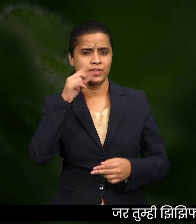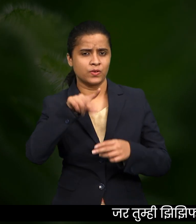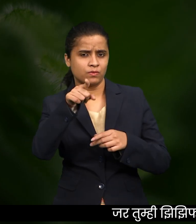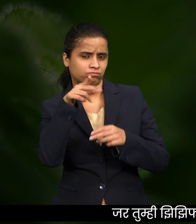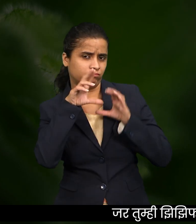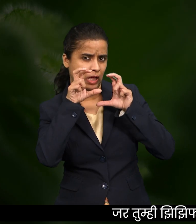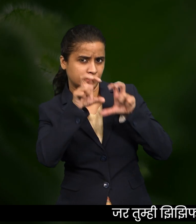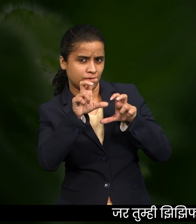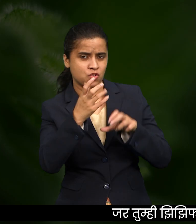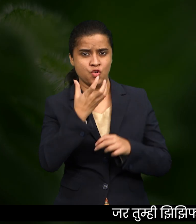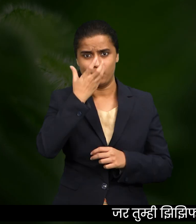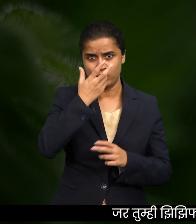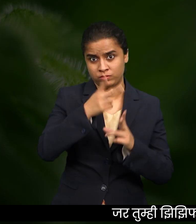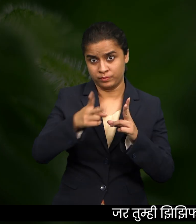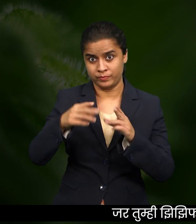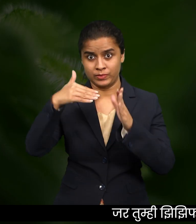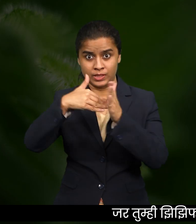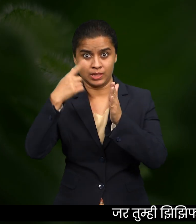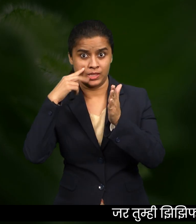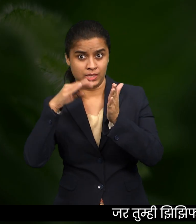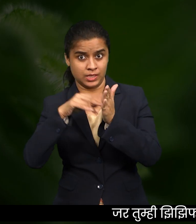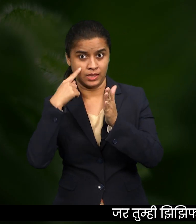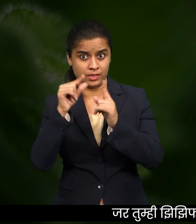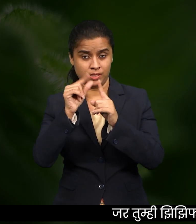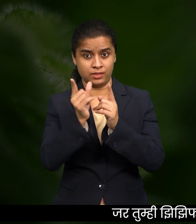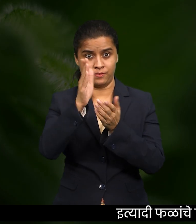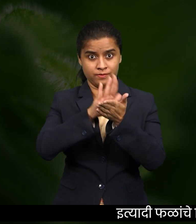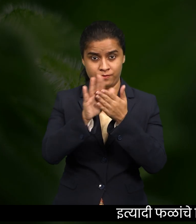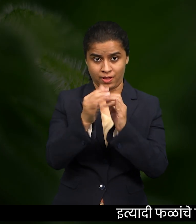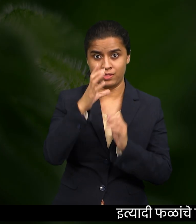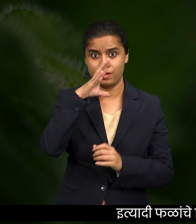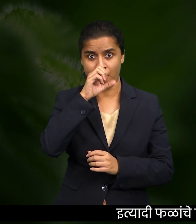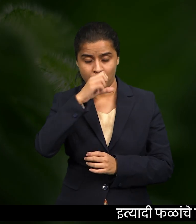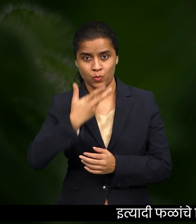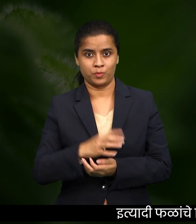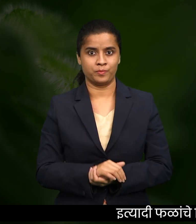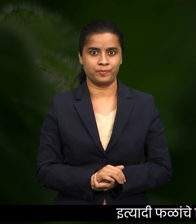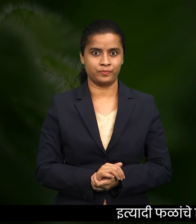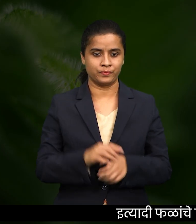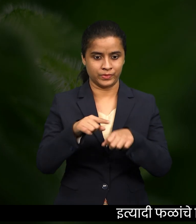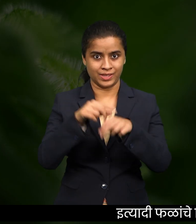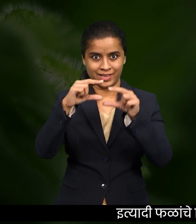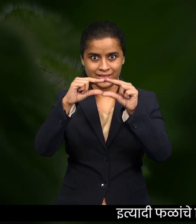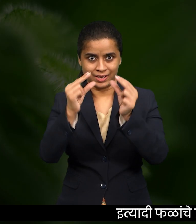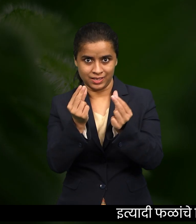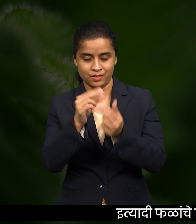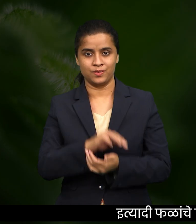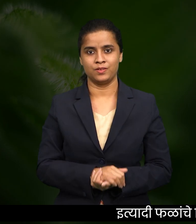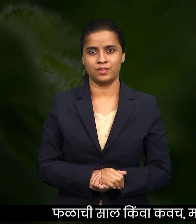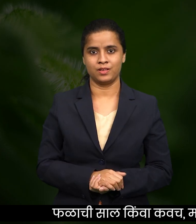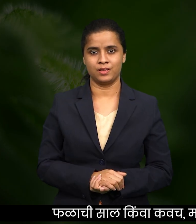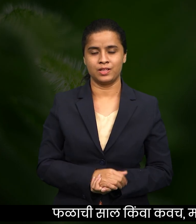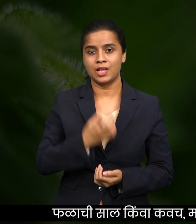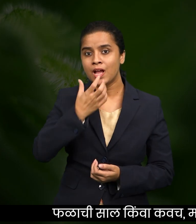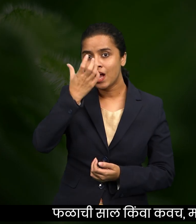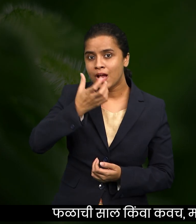जर तुम्ही जिजिफस, आंबा, चिकू, सफरचंद इत्यादी फळांचे निरीक्षण केले तर प्रत्येक फळाची